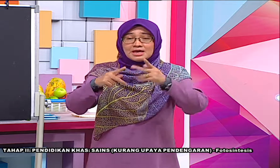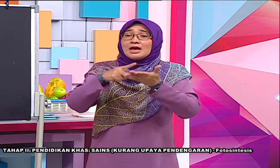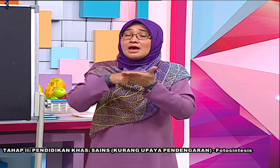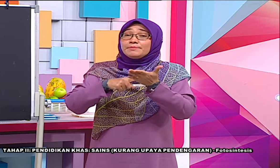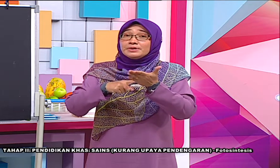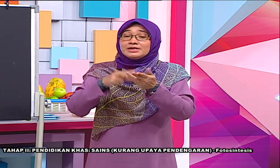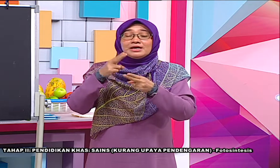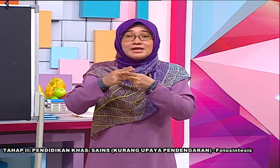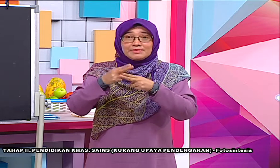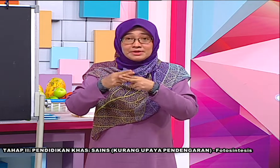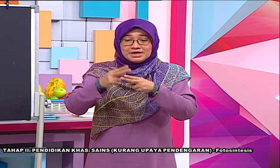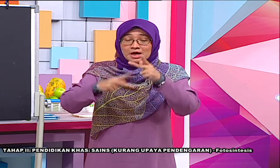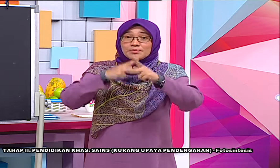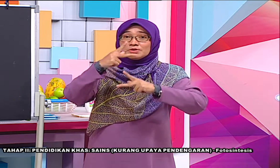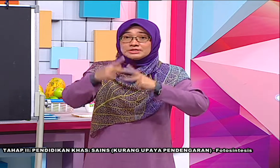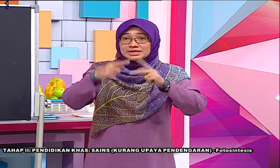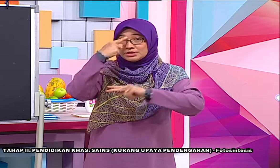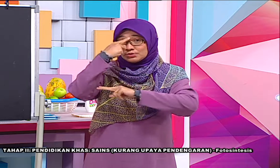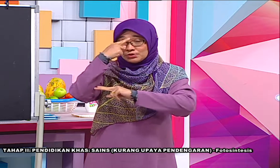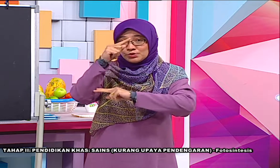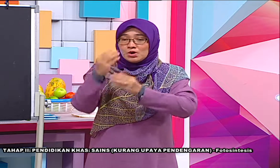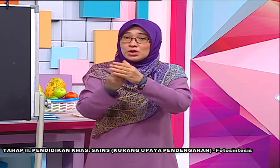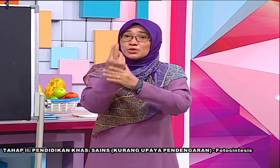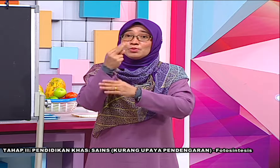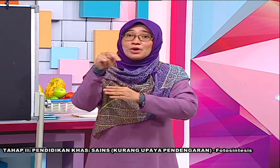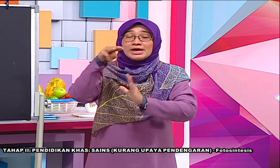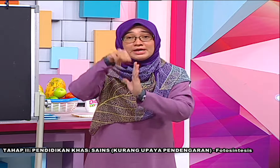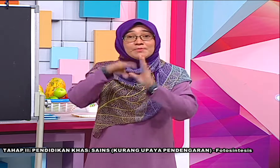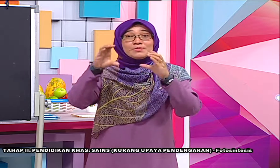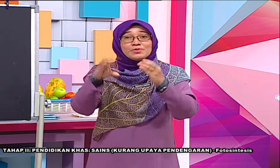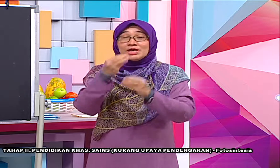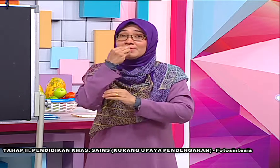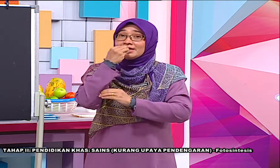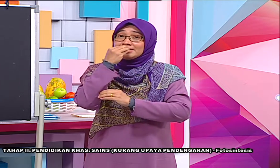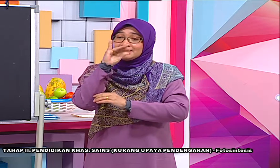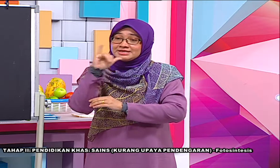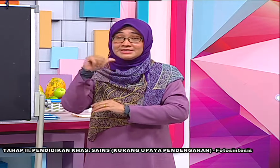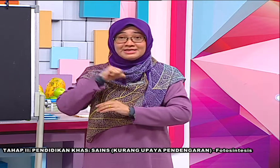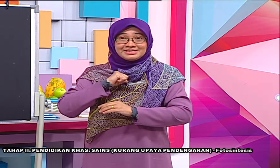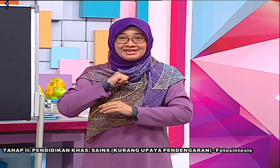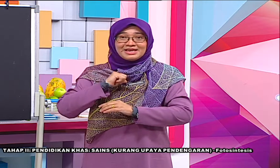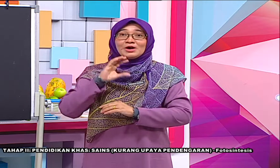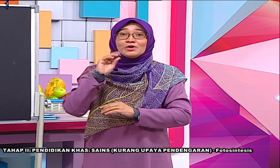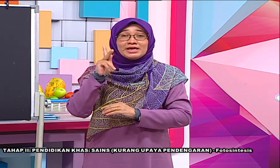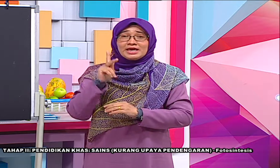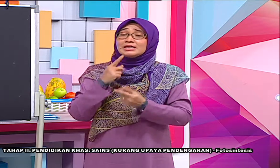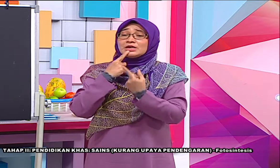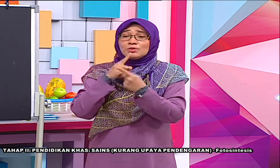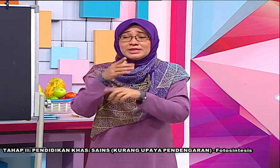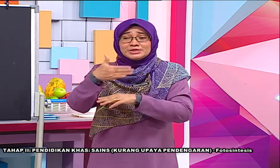apa name proses untuk tumbuhan membuat makanannya sendiri oke jawabannya